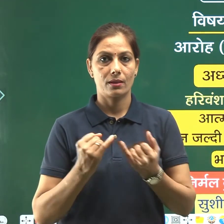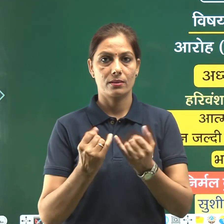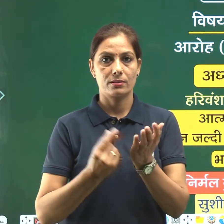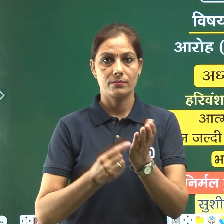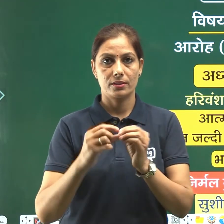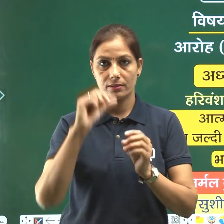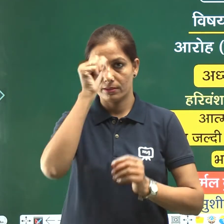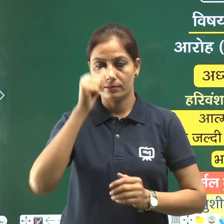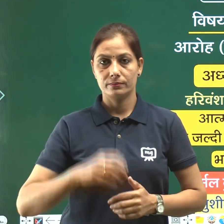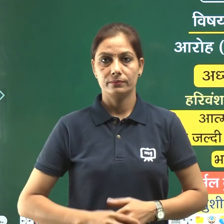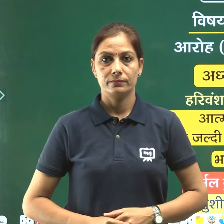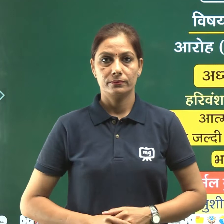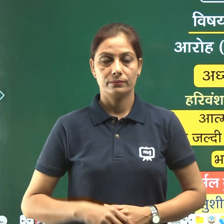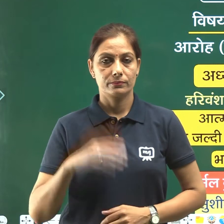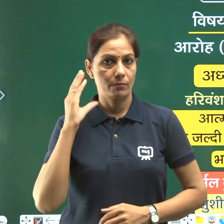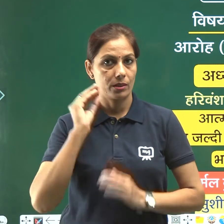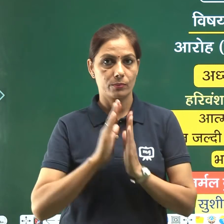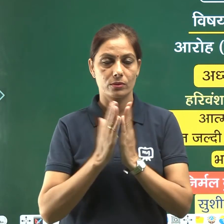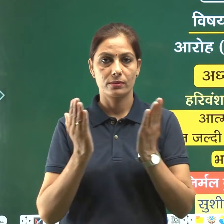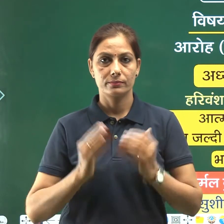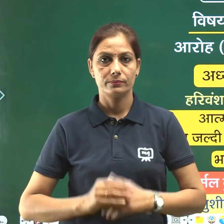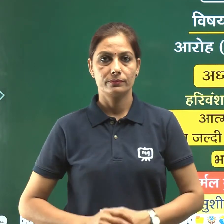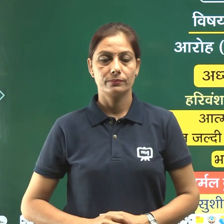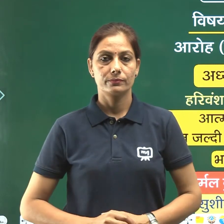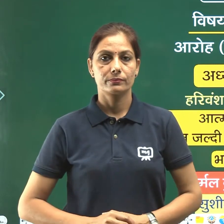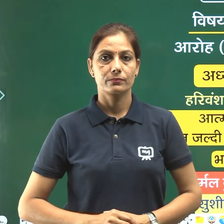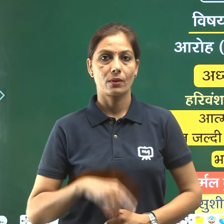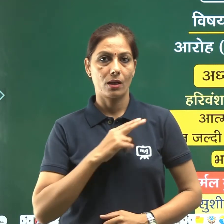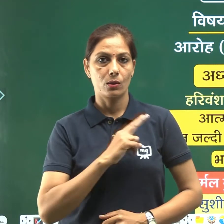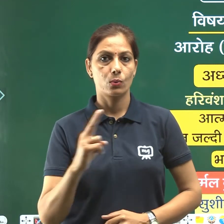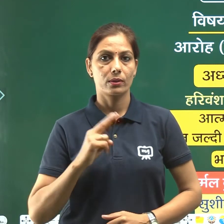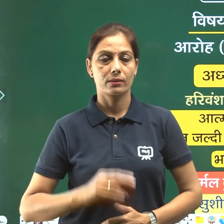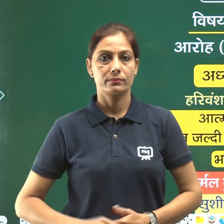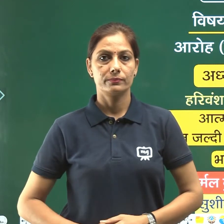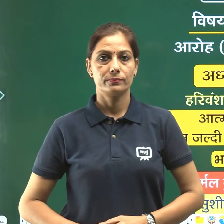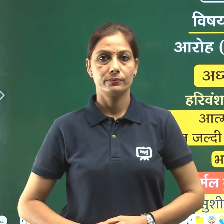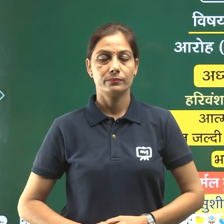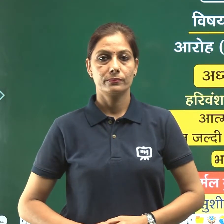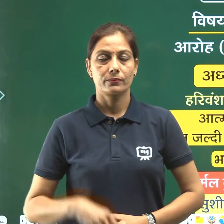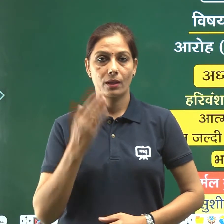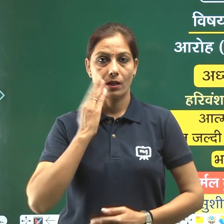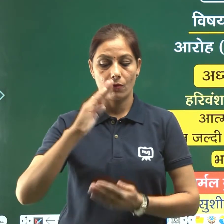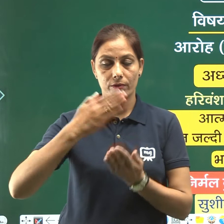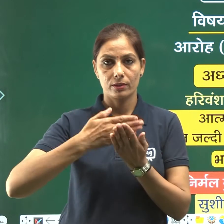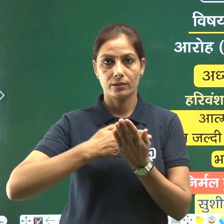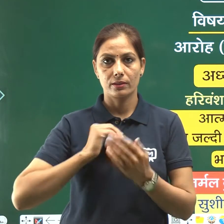की पाठ्य पुस्तक आरोह के काव्यखंड